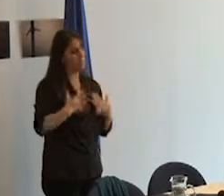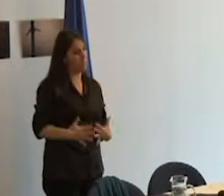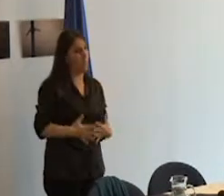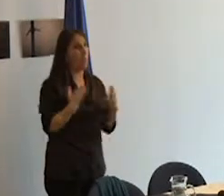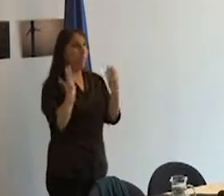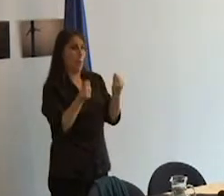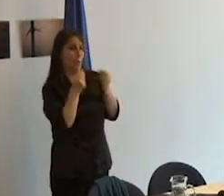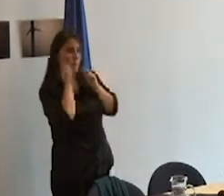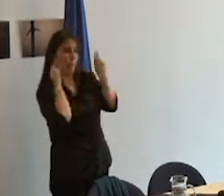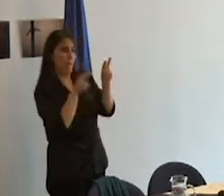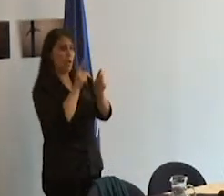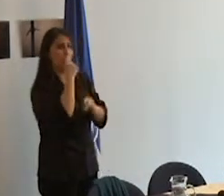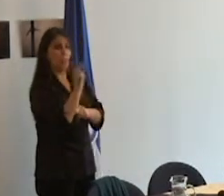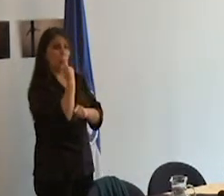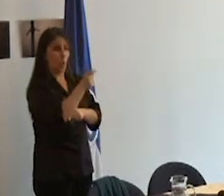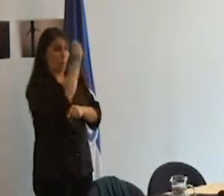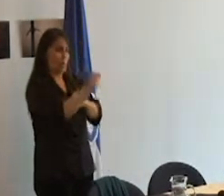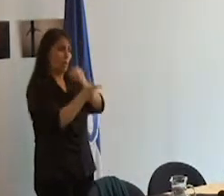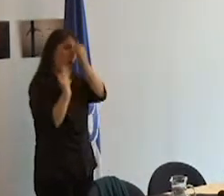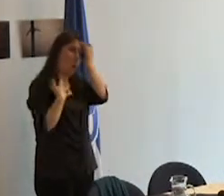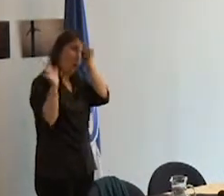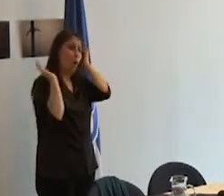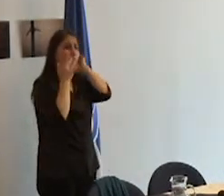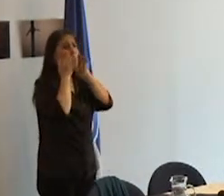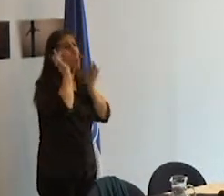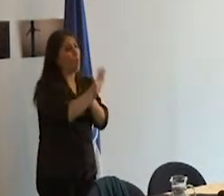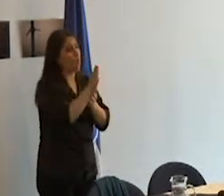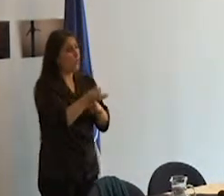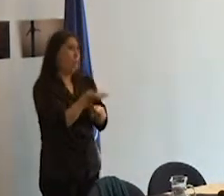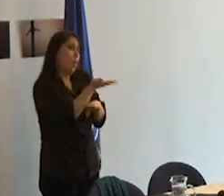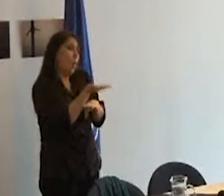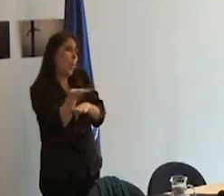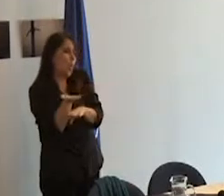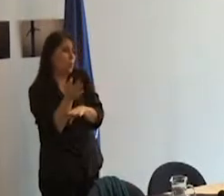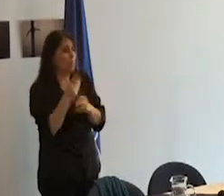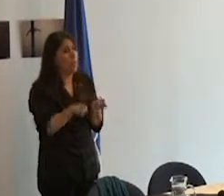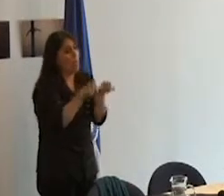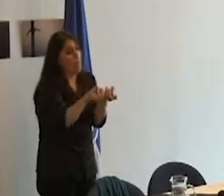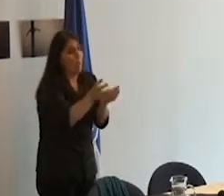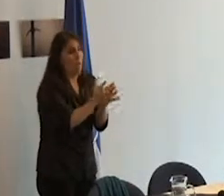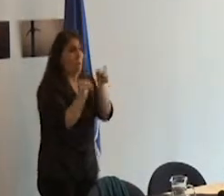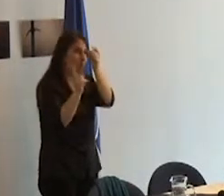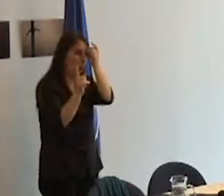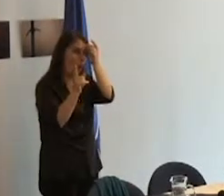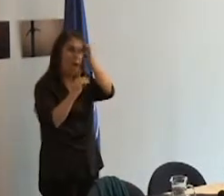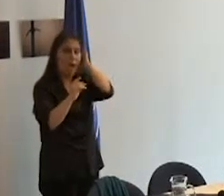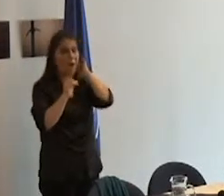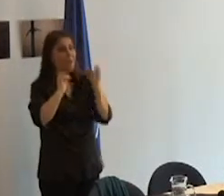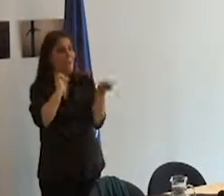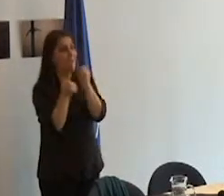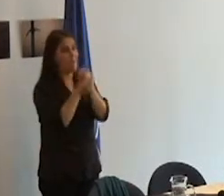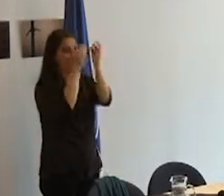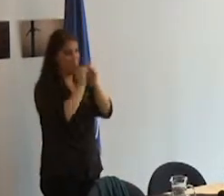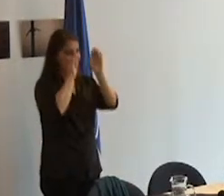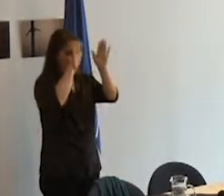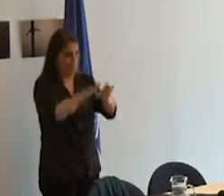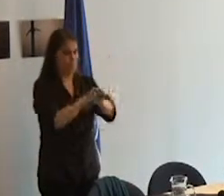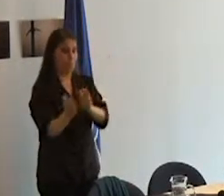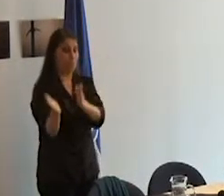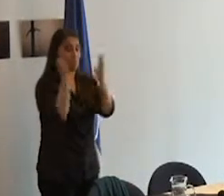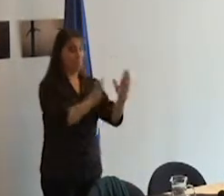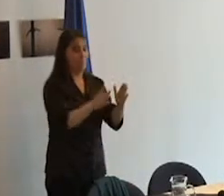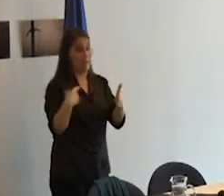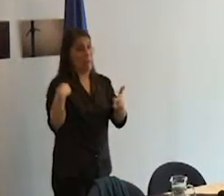sean vistos simplemente como sujetos dignos de la caridad. El siglo XIX y su apuesta